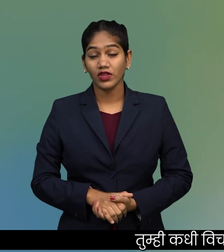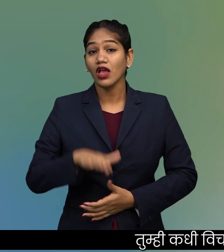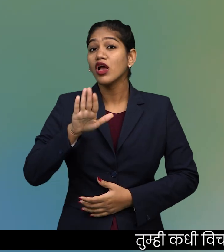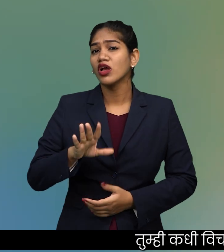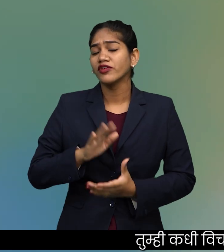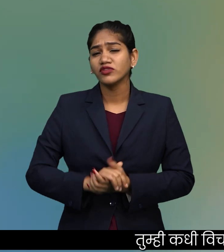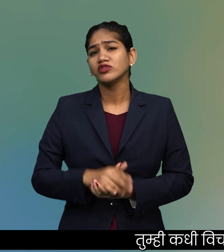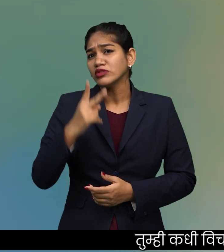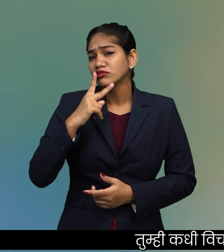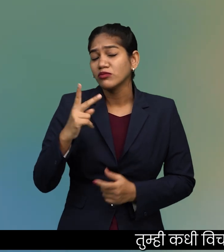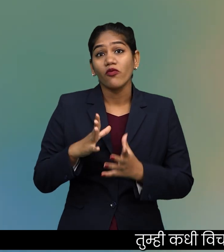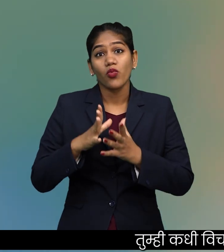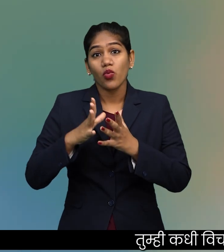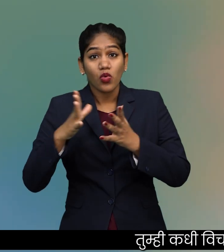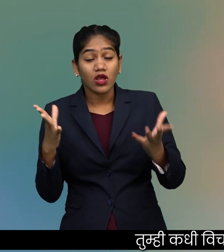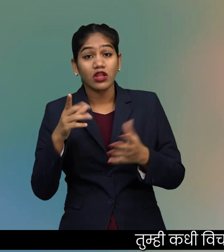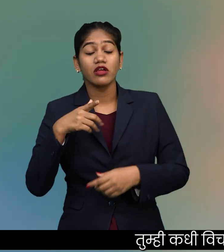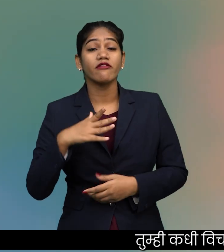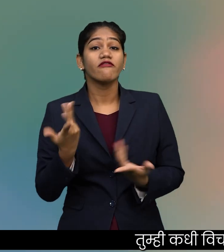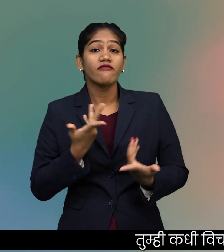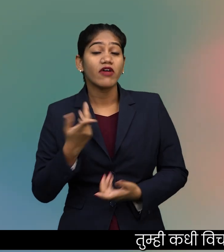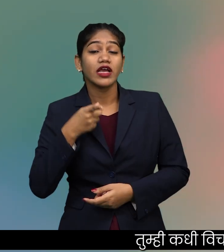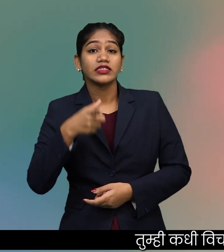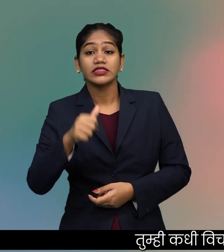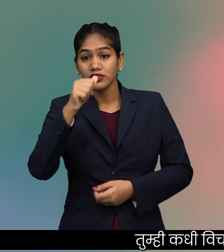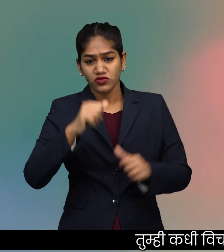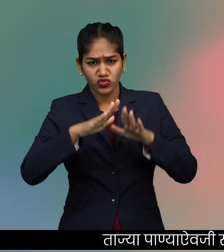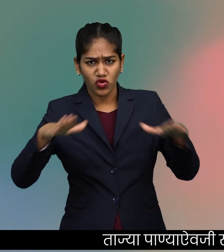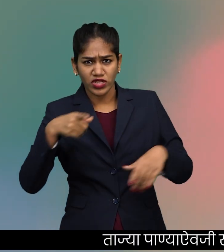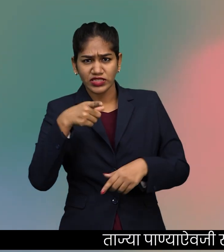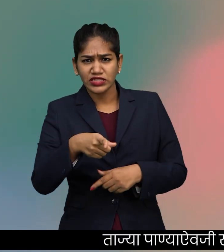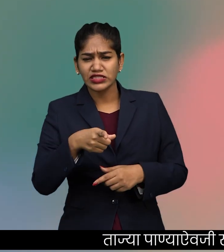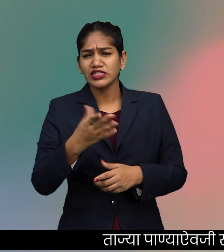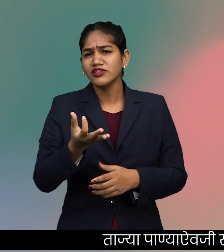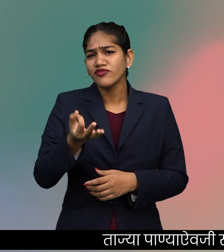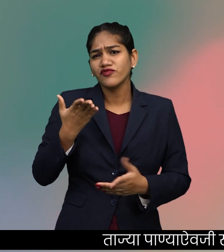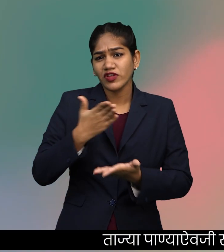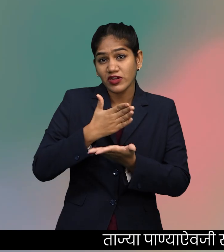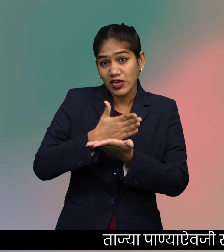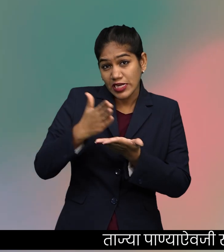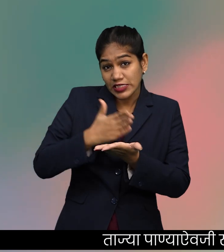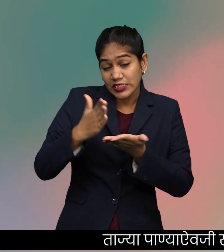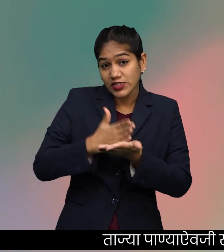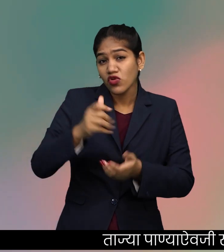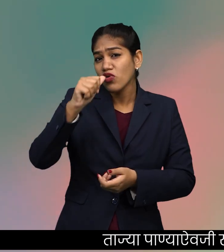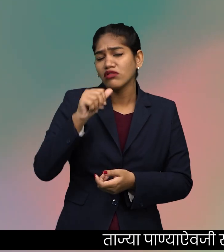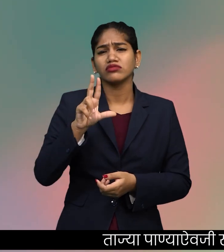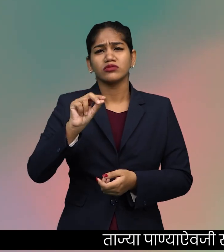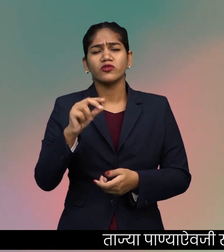तुम्ही कधी विचार केला आहे का की समुद्र ताज्या पाण्याऐवजी खाऱ्या पाण्याने का भरले जातात?